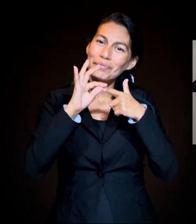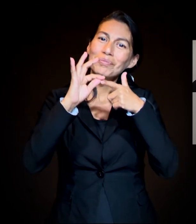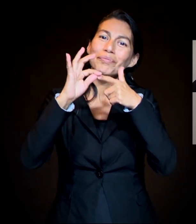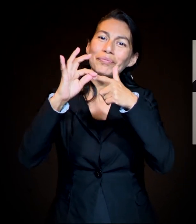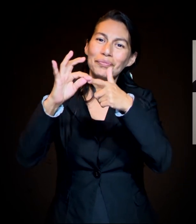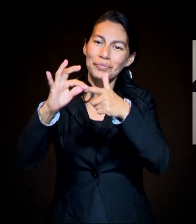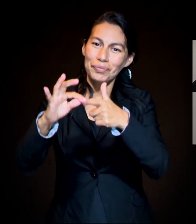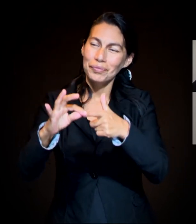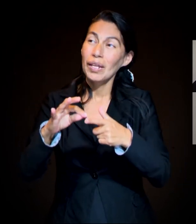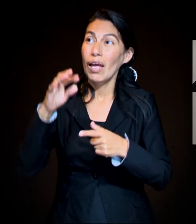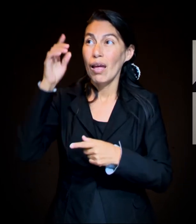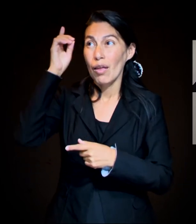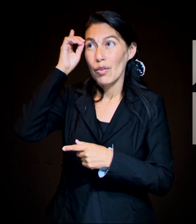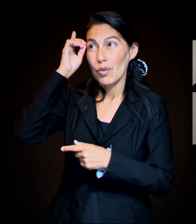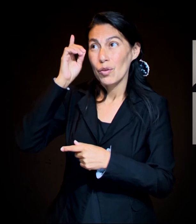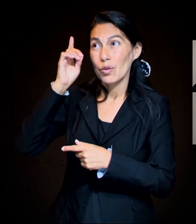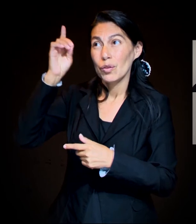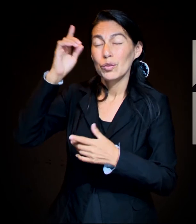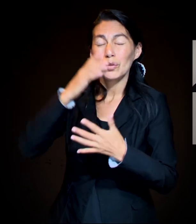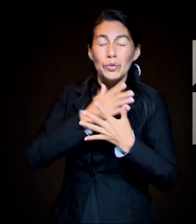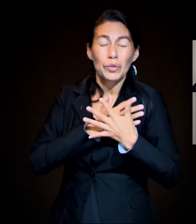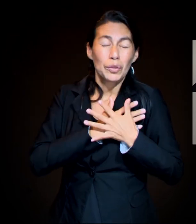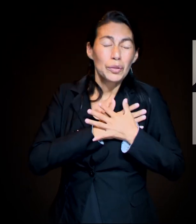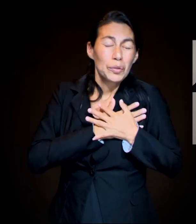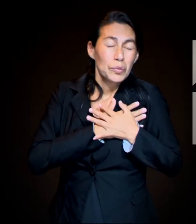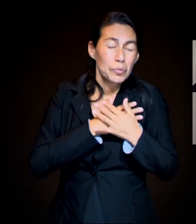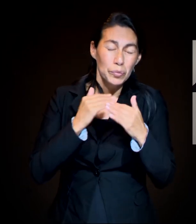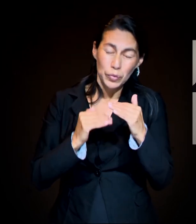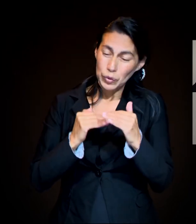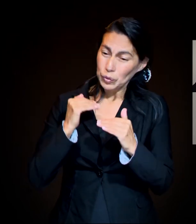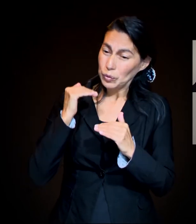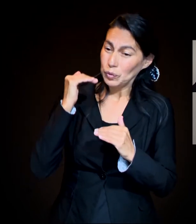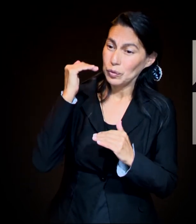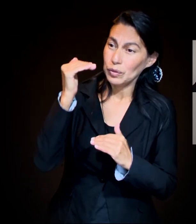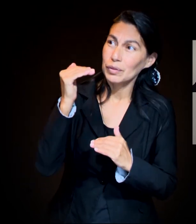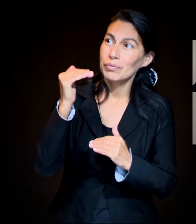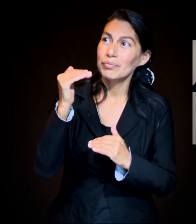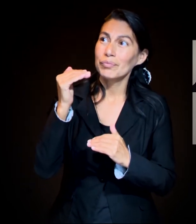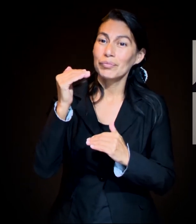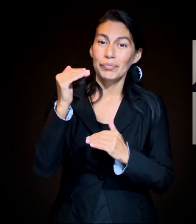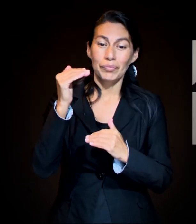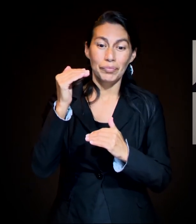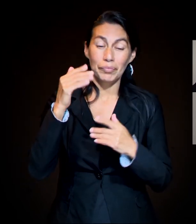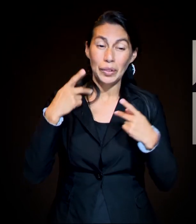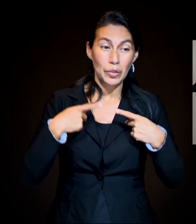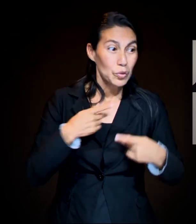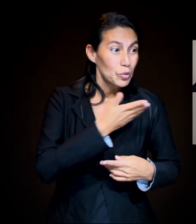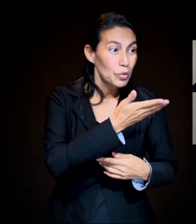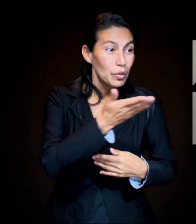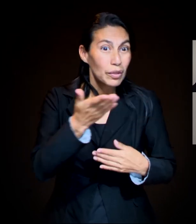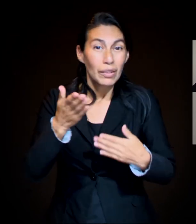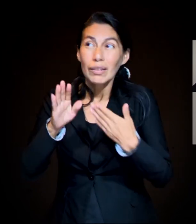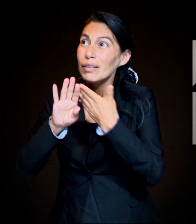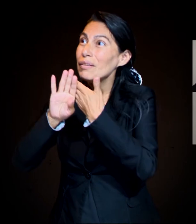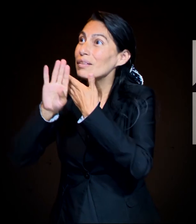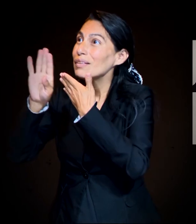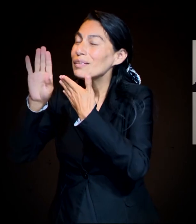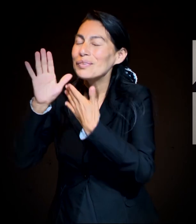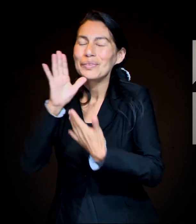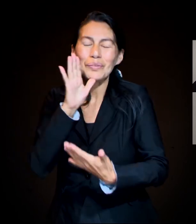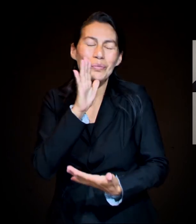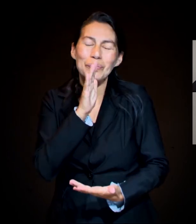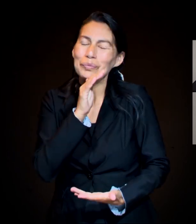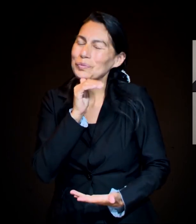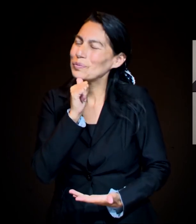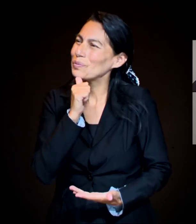la profecía. Dios, es tan grande tu amor que no se puede evitar.